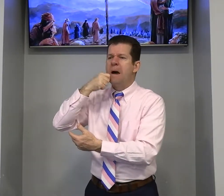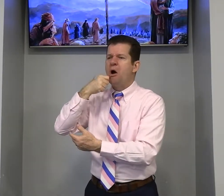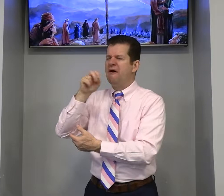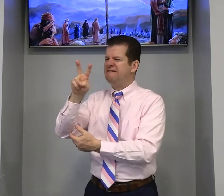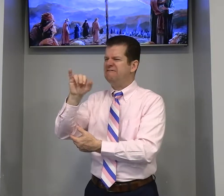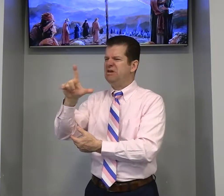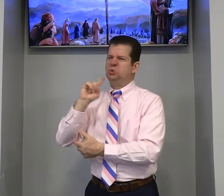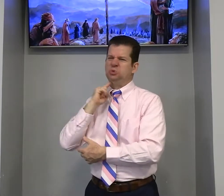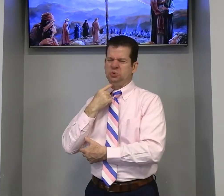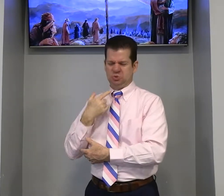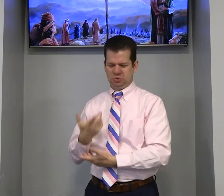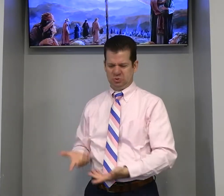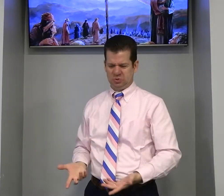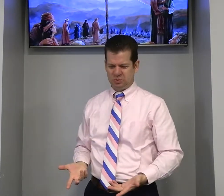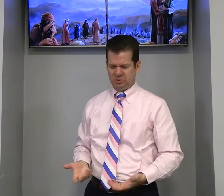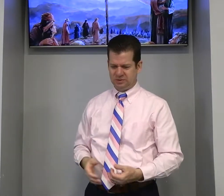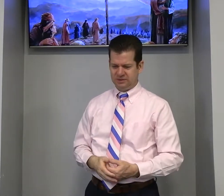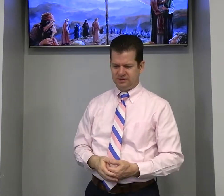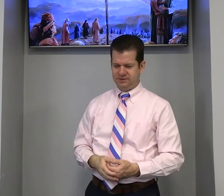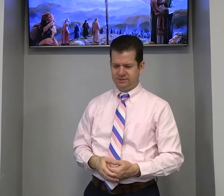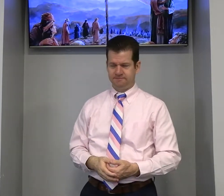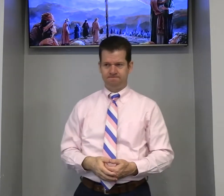coisa, maná.